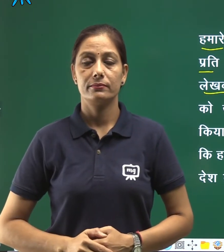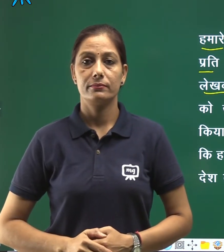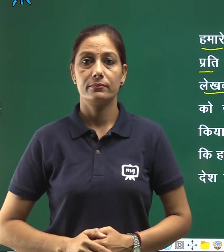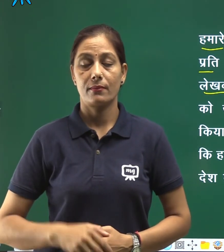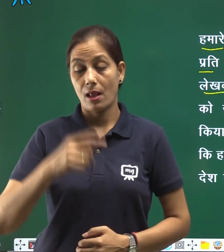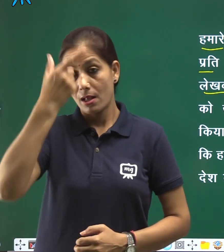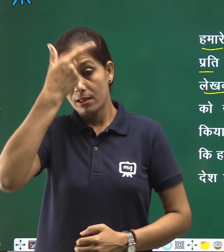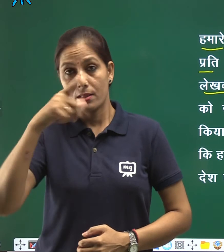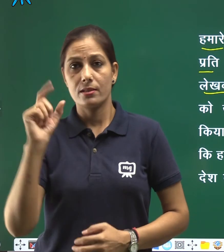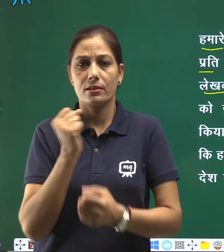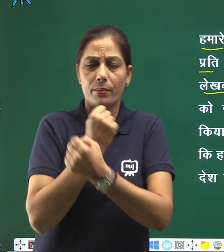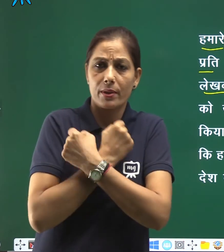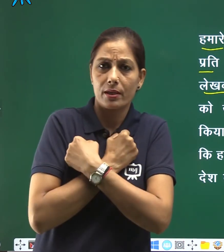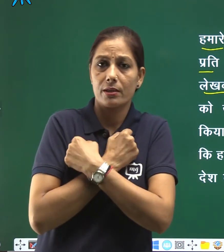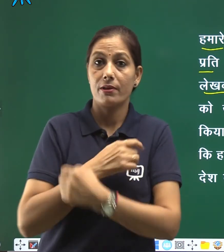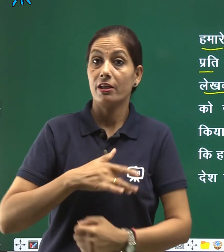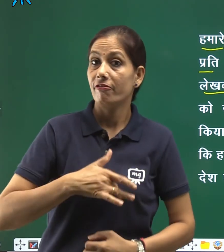देश प्रेम की भावना को